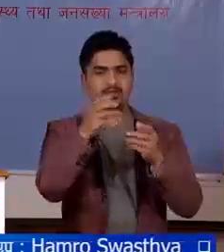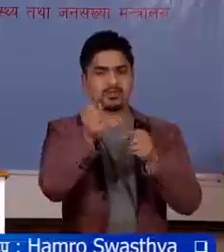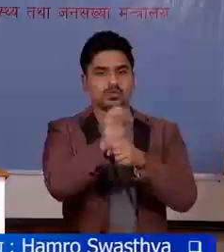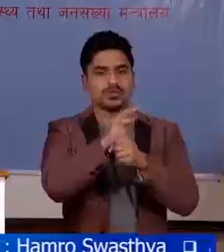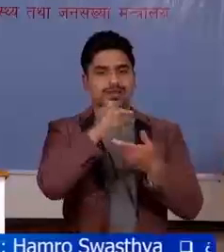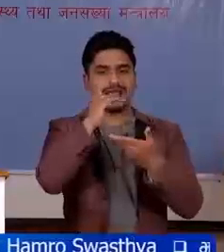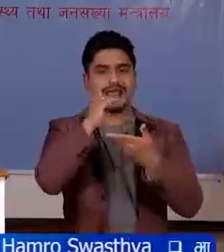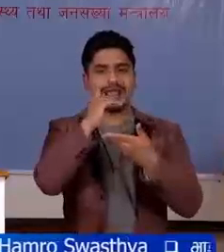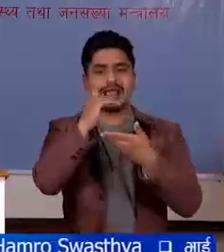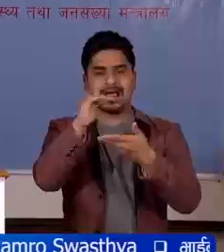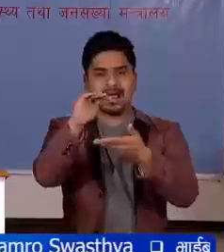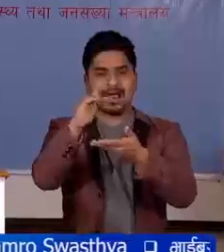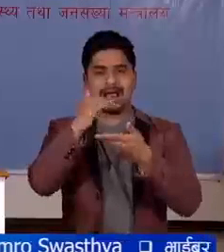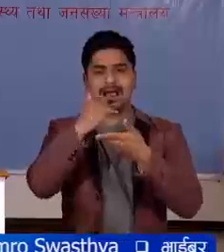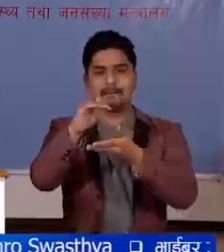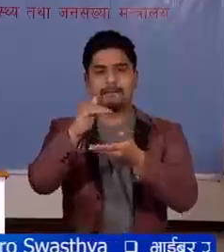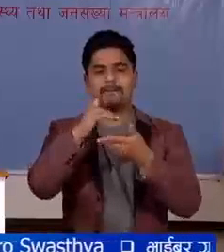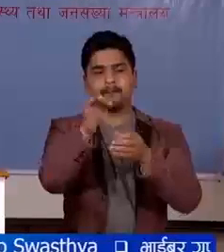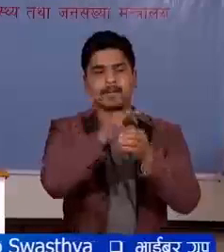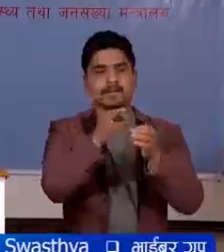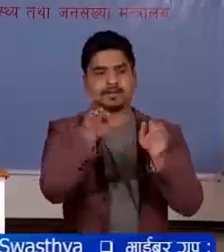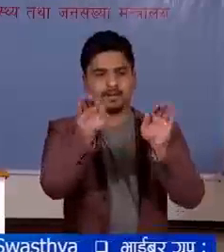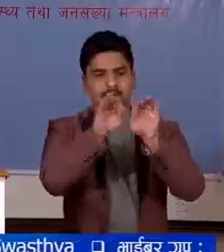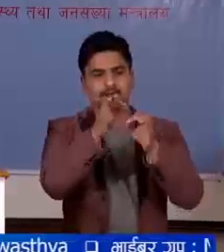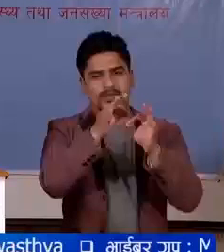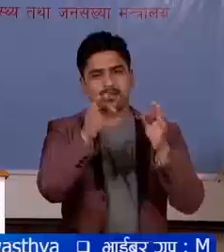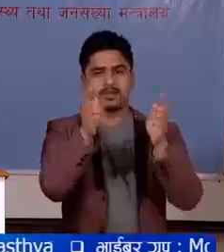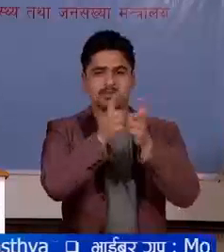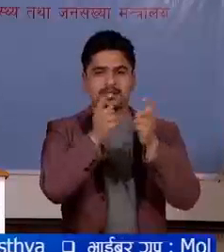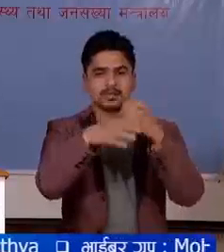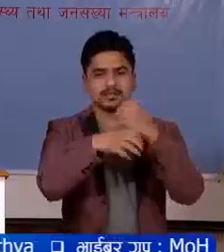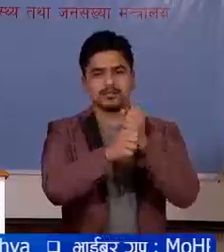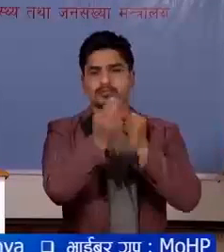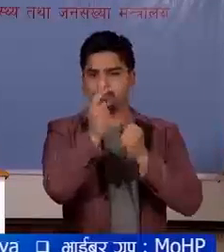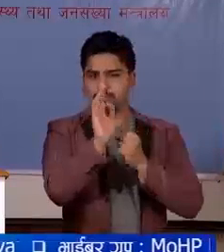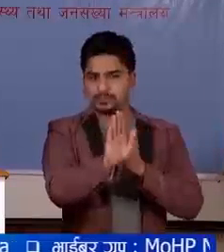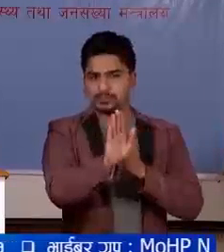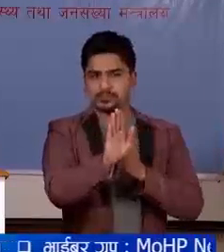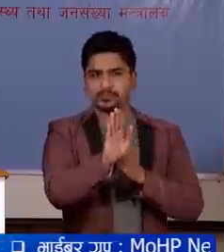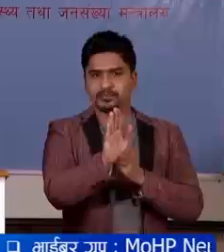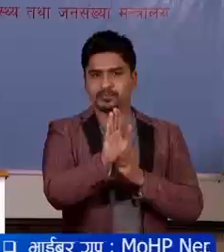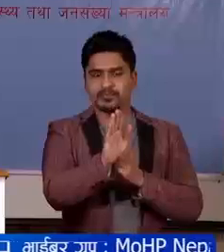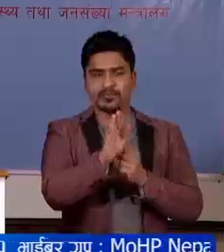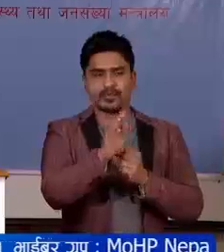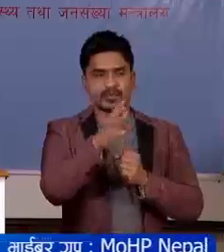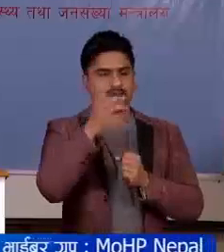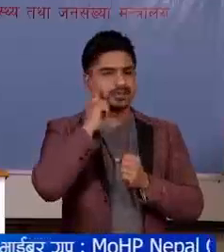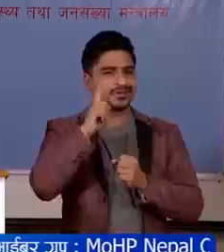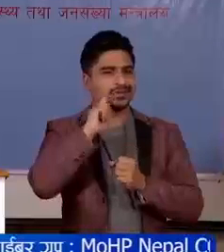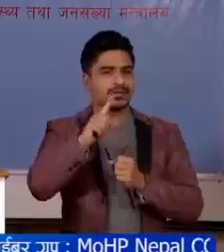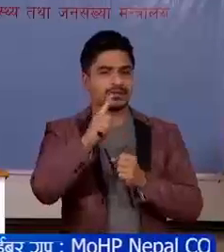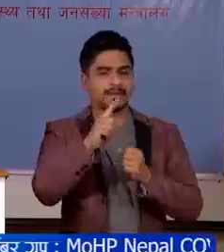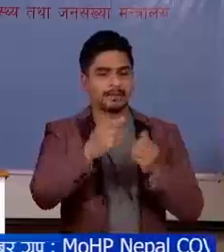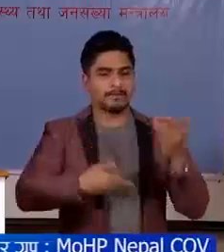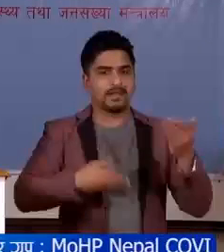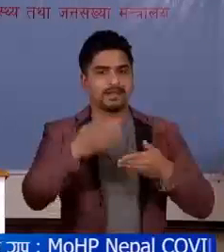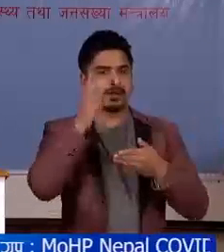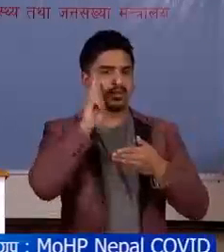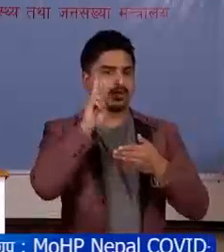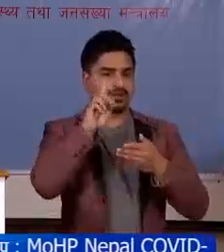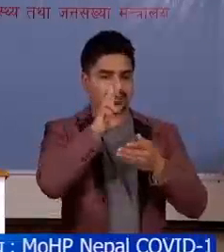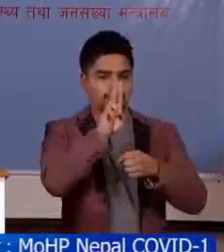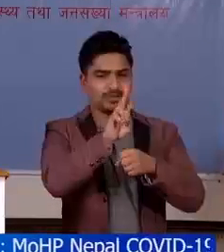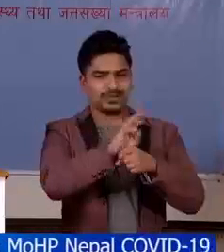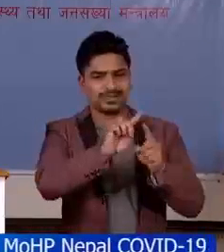संबन्दी विविन्न छल्फल अरुडणिसका शर्व आये काशन। हरेक दिन विवार को दुई देखी तीन